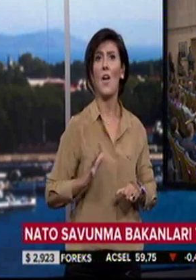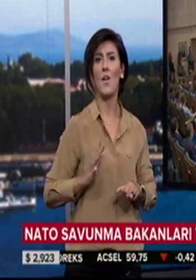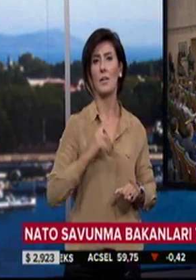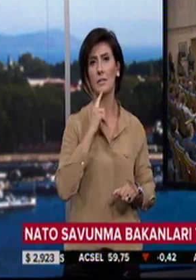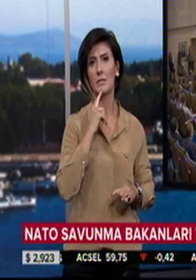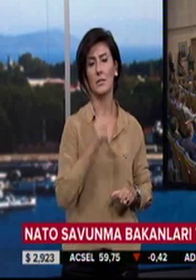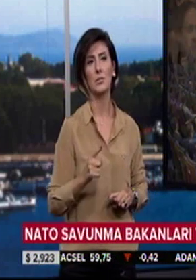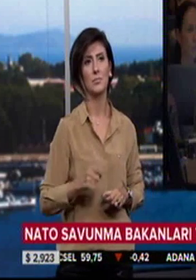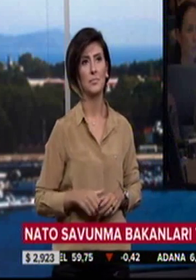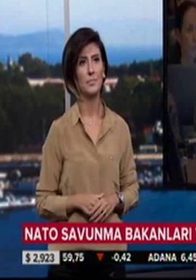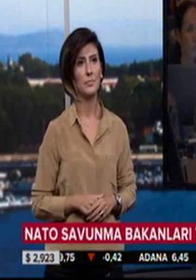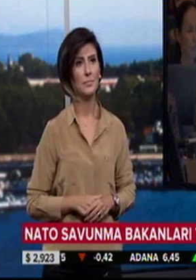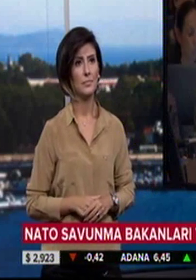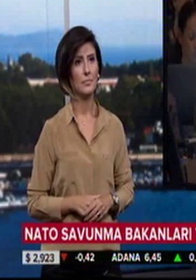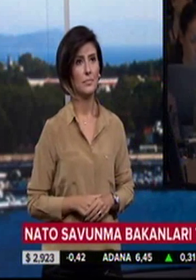getirdi.